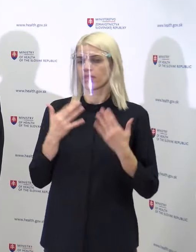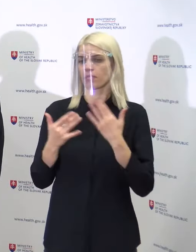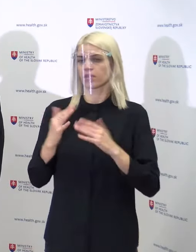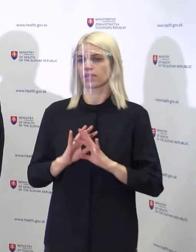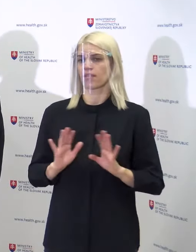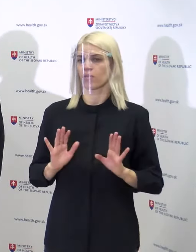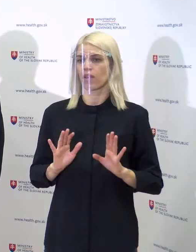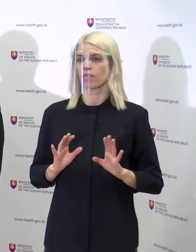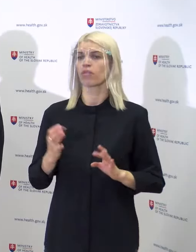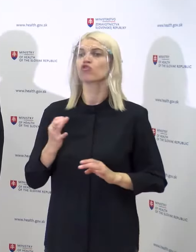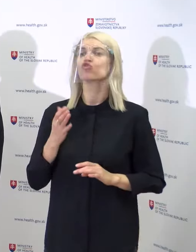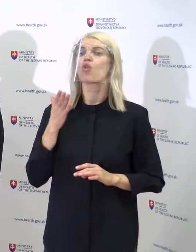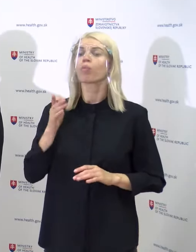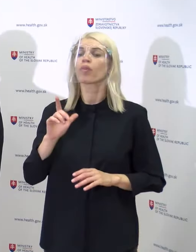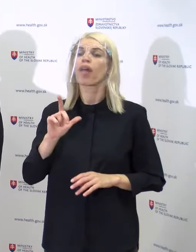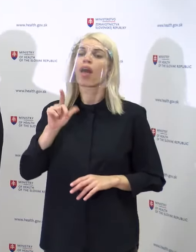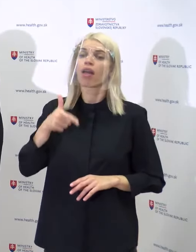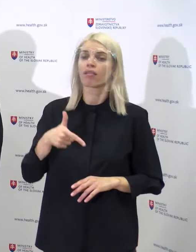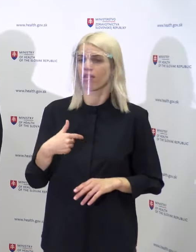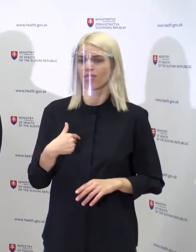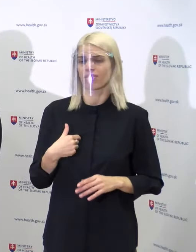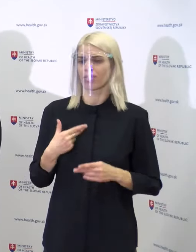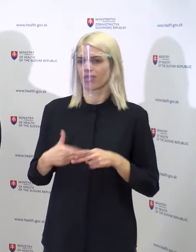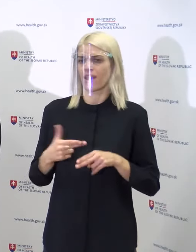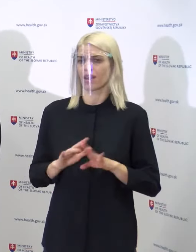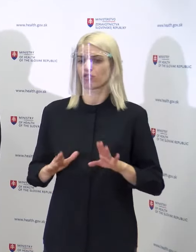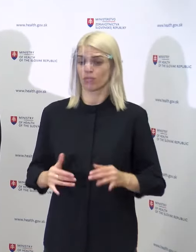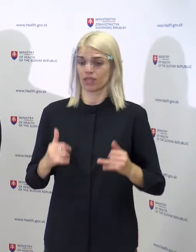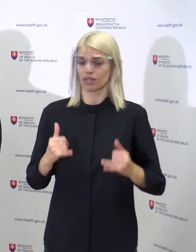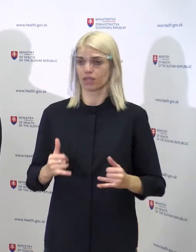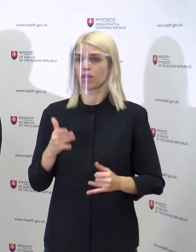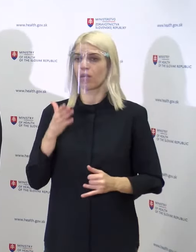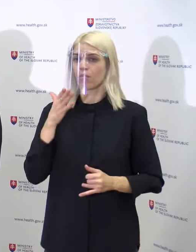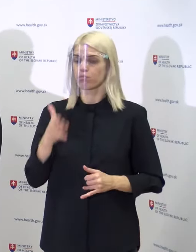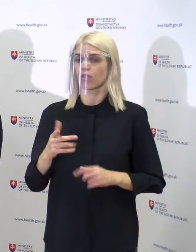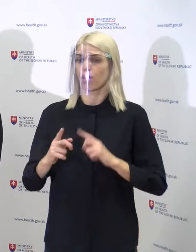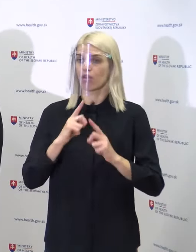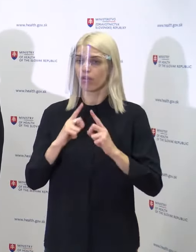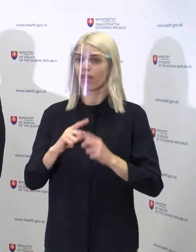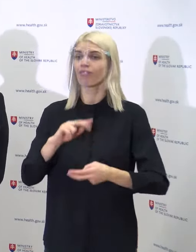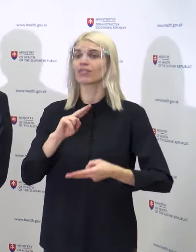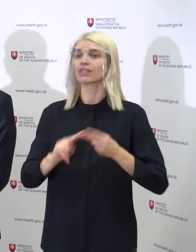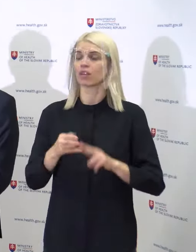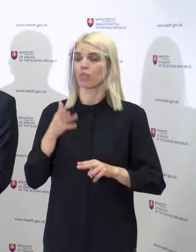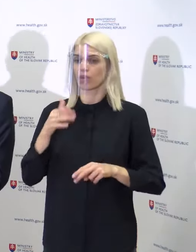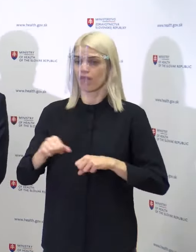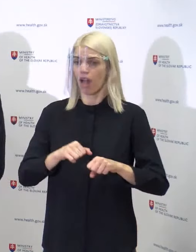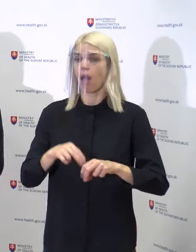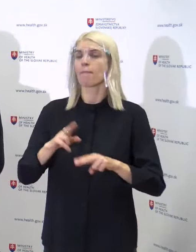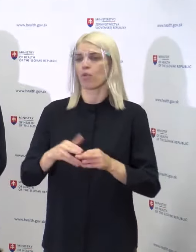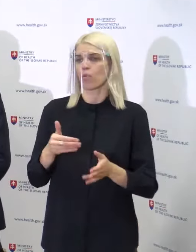si nepredstavujem to, čo bude o 2 dní. Skrátka, dneska bude rokovanie, v stredu bude vláda. Potom budú nasledovať ďalšie kroky.